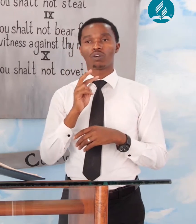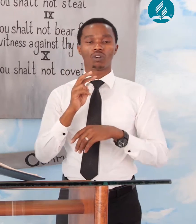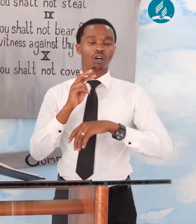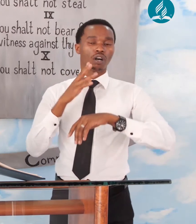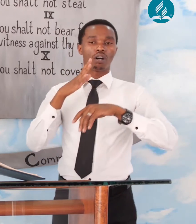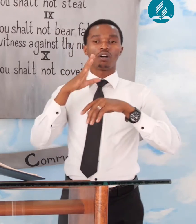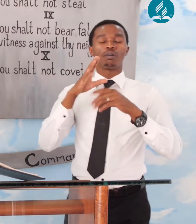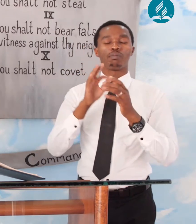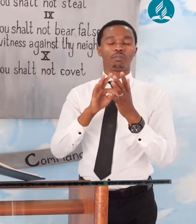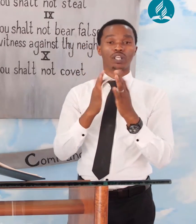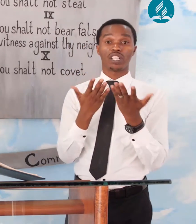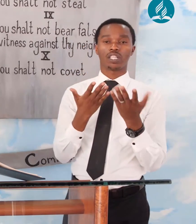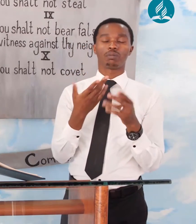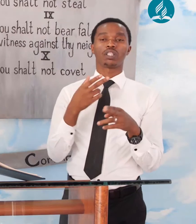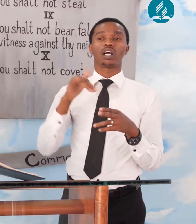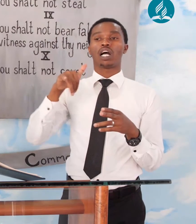Yuda